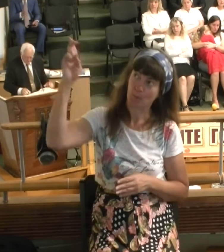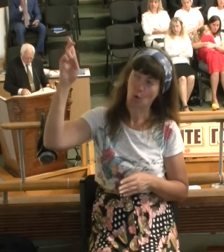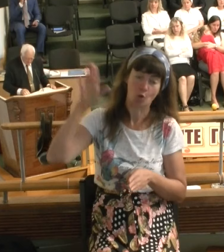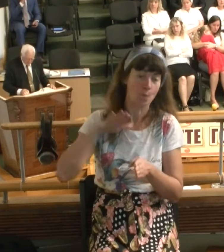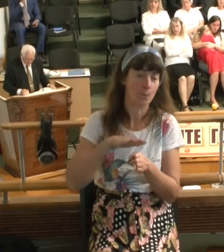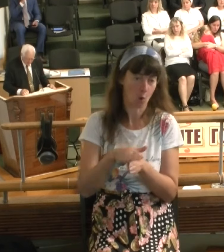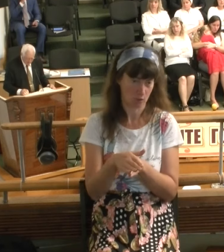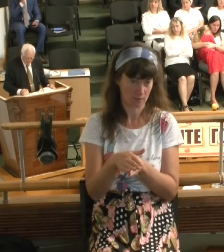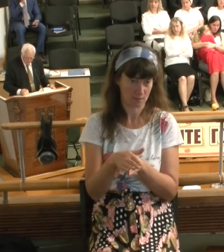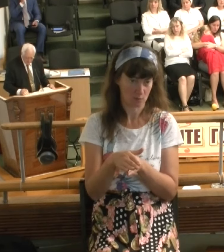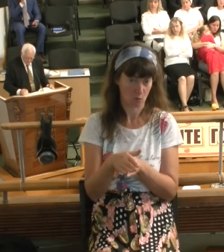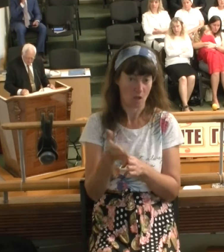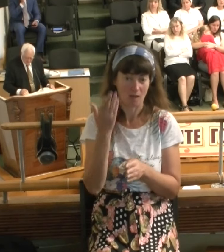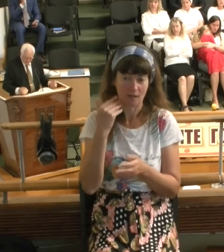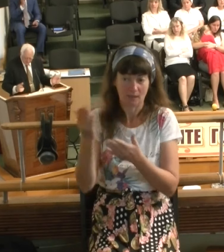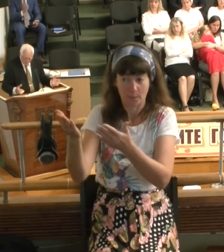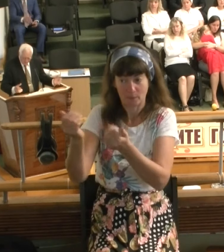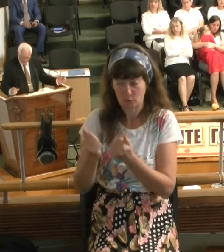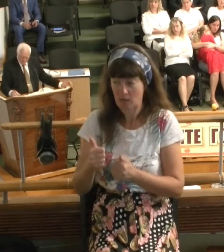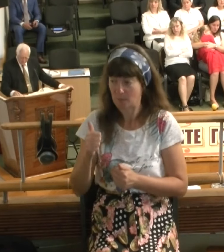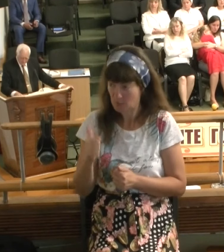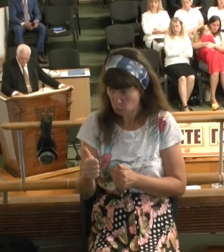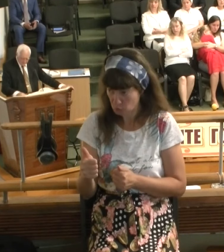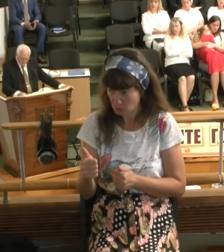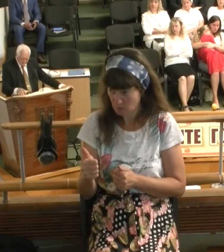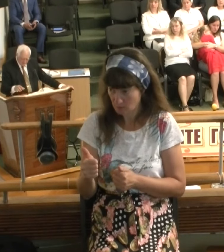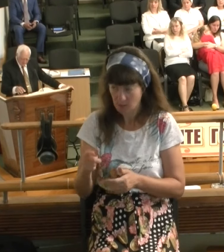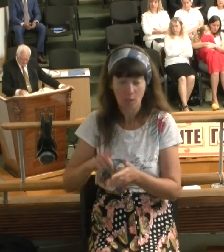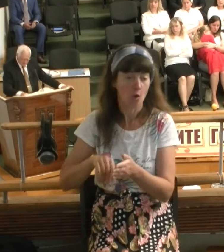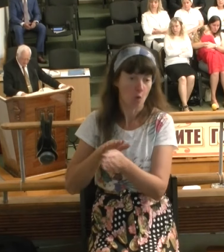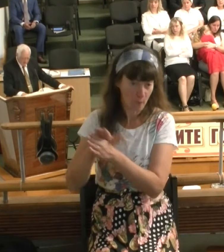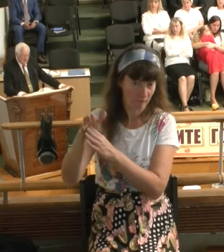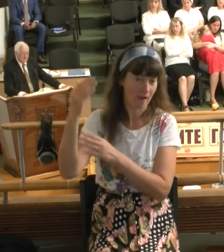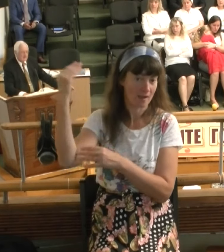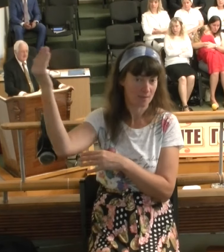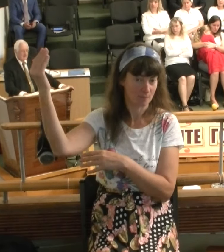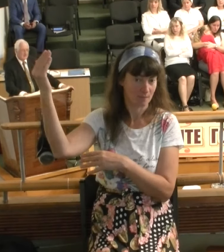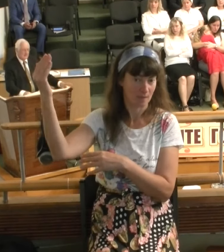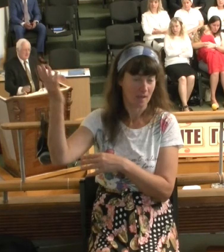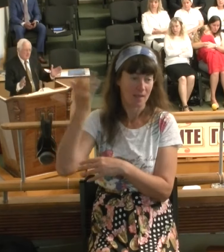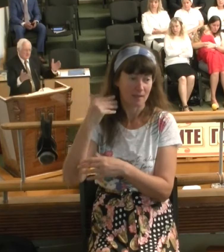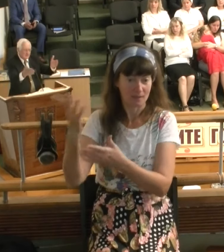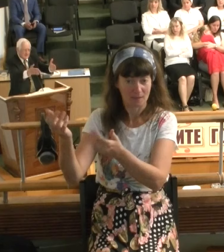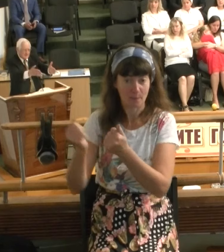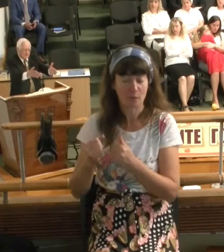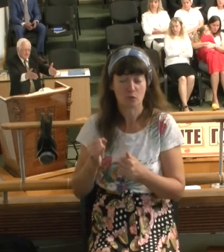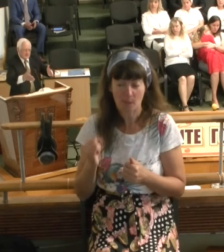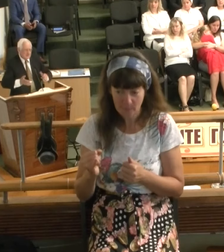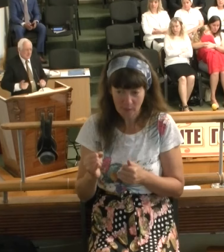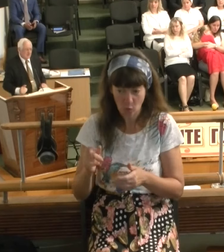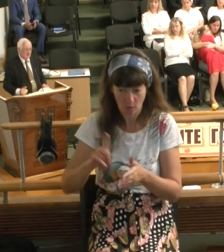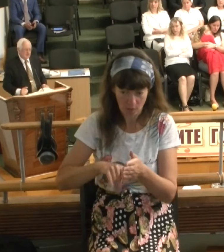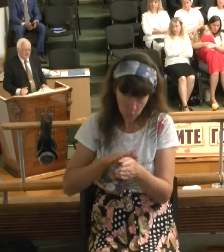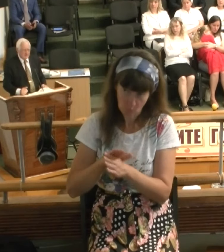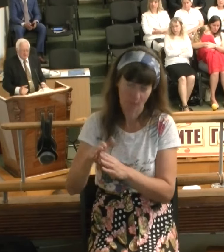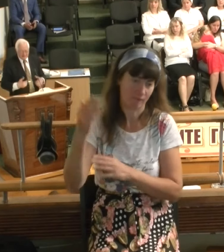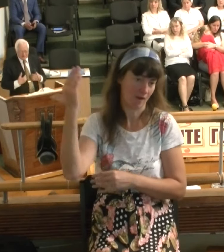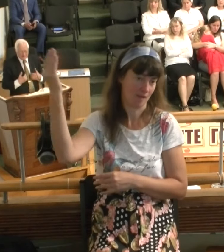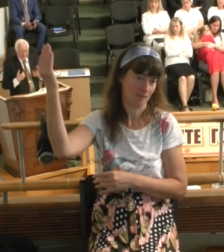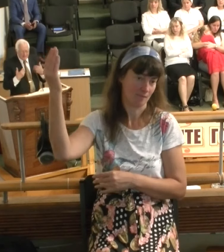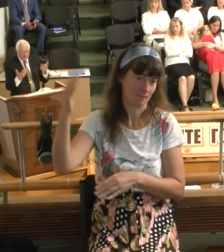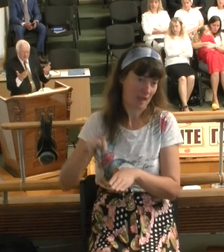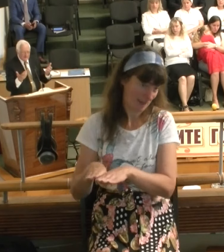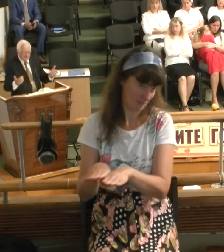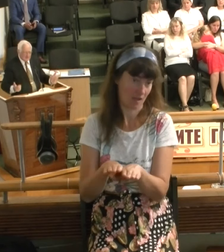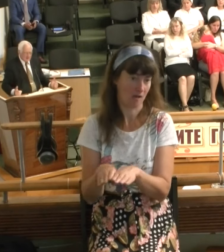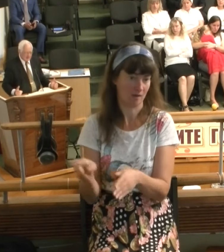вот Иисуса Христа мы лучше всего видим, когда Он пришел